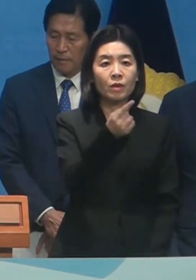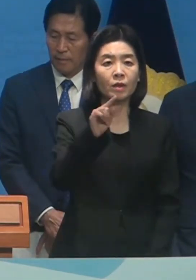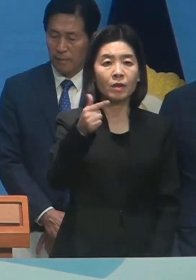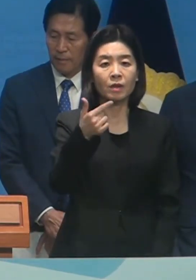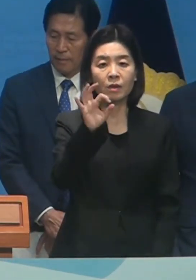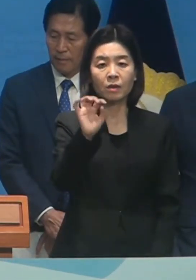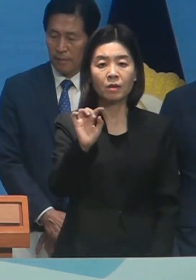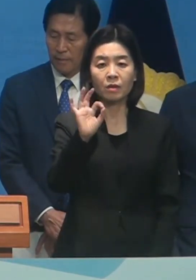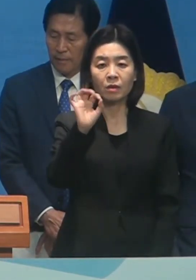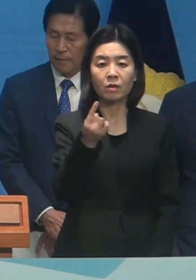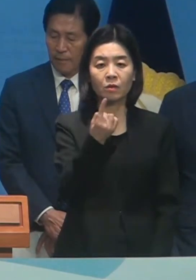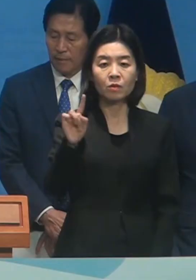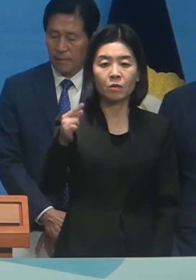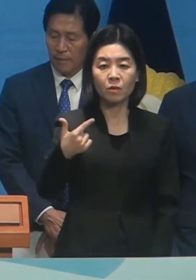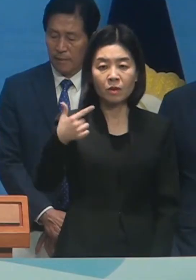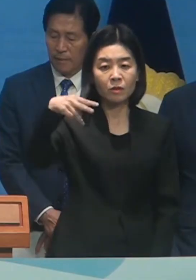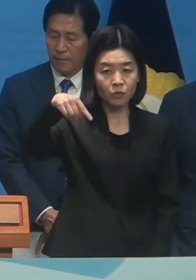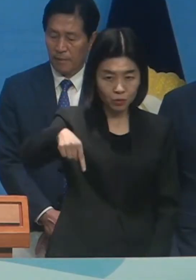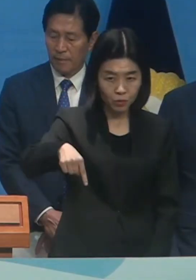한완수 선생님 오셨습니다.